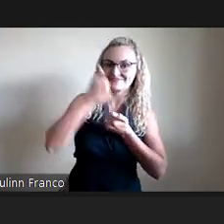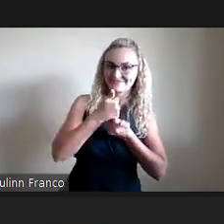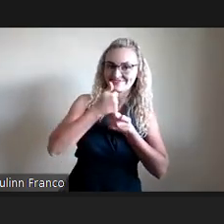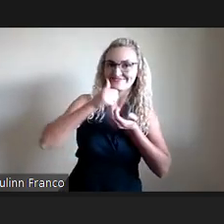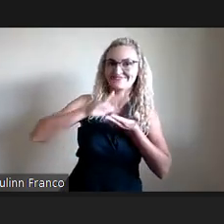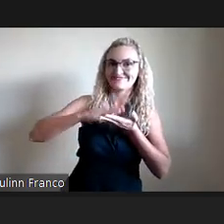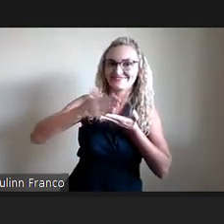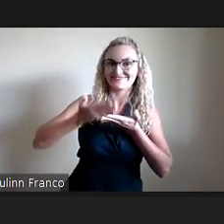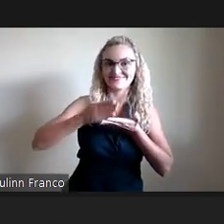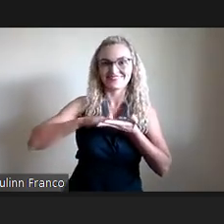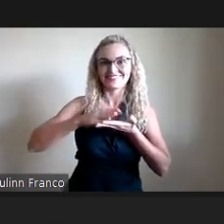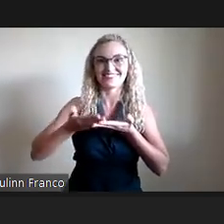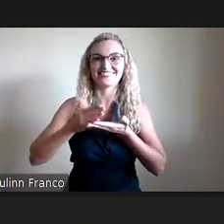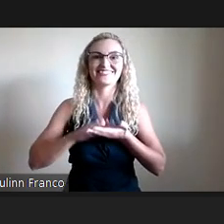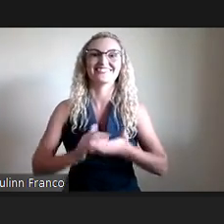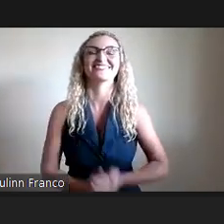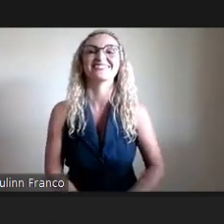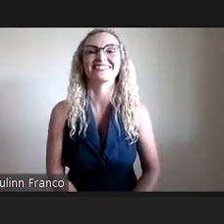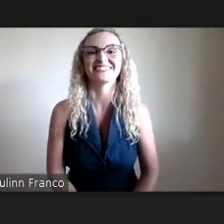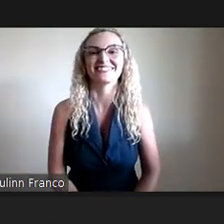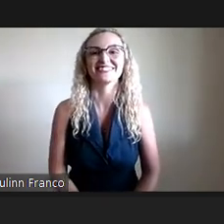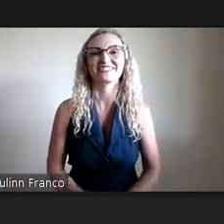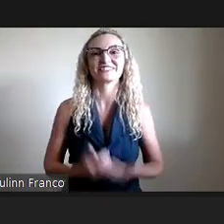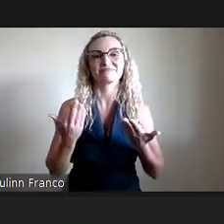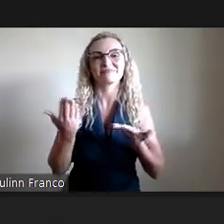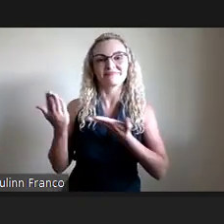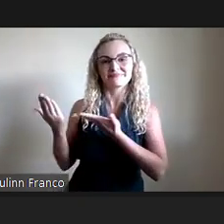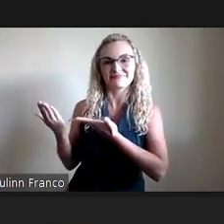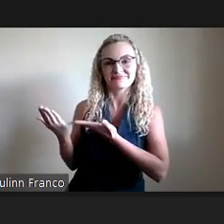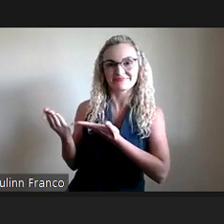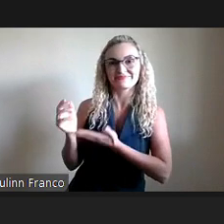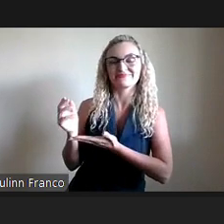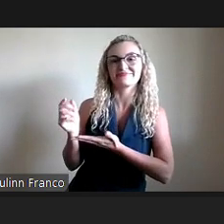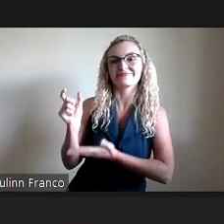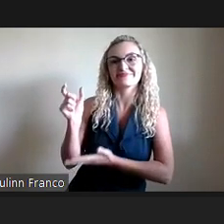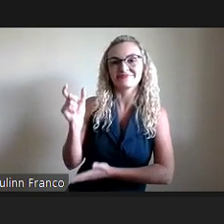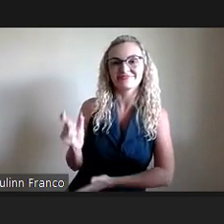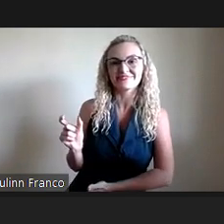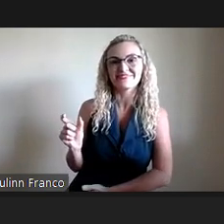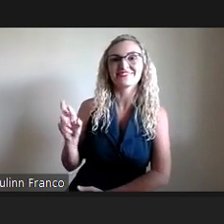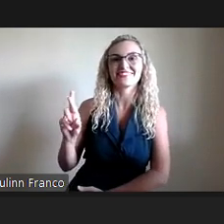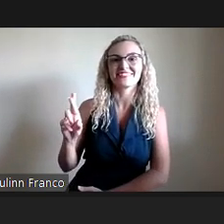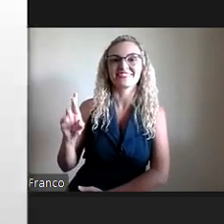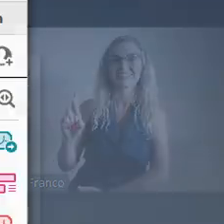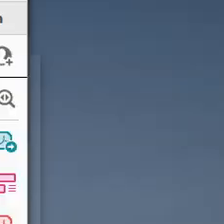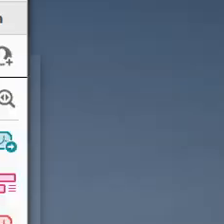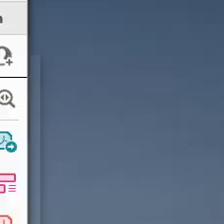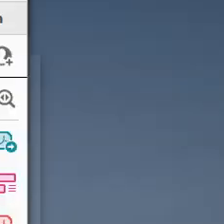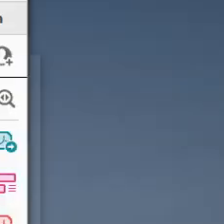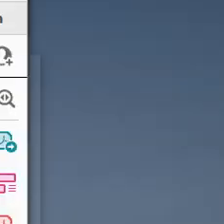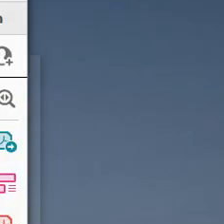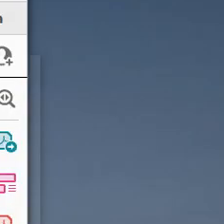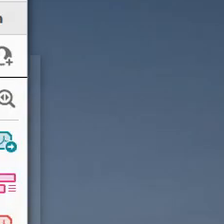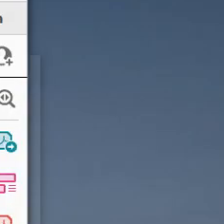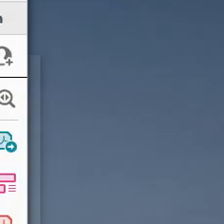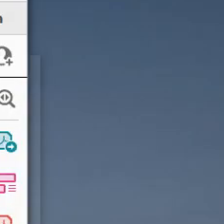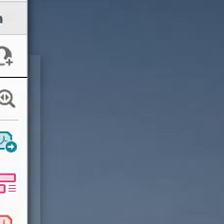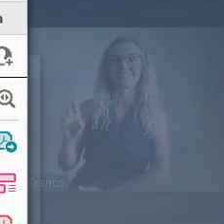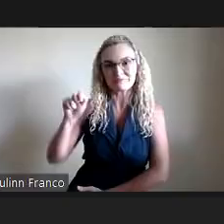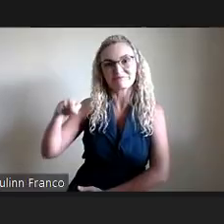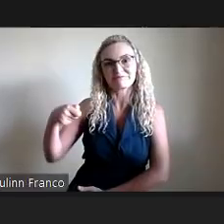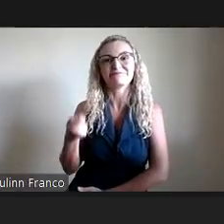aqui, ó, que legal, agora é você. O Reginaldo vai falar das vozes maravilhosas, né? Ela está adorando